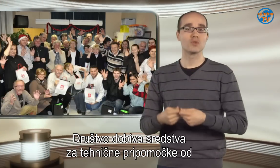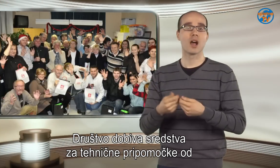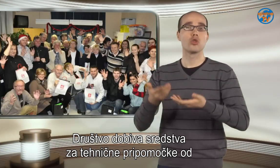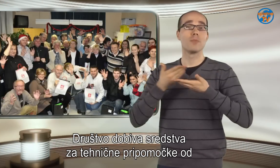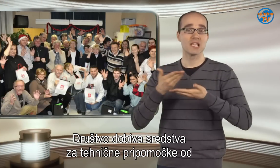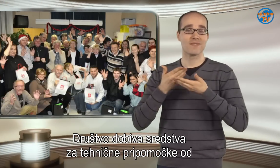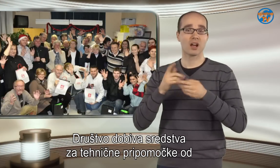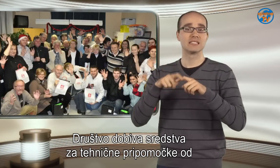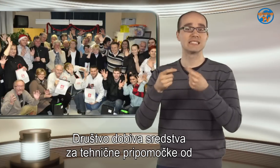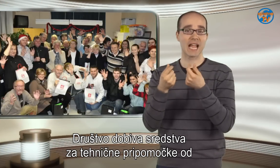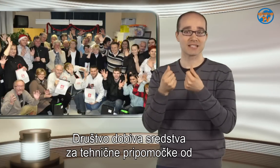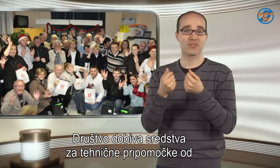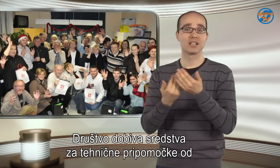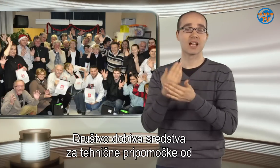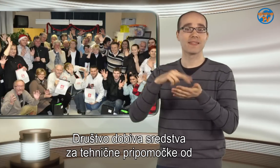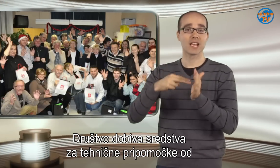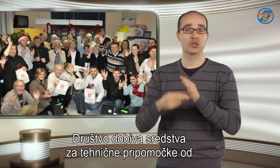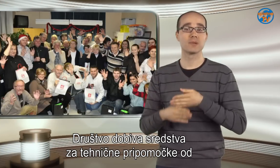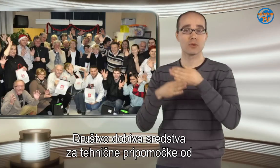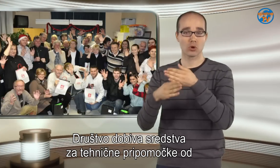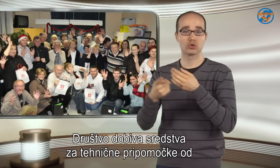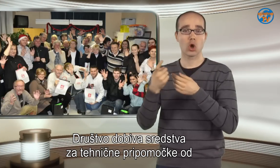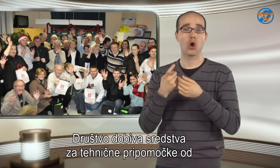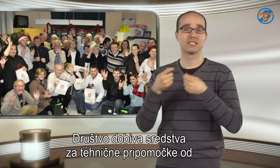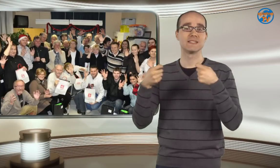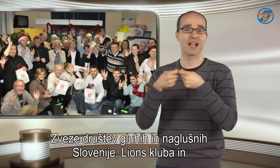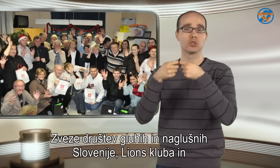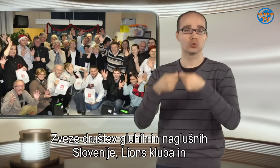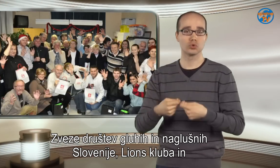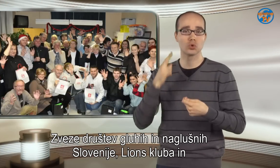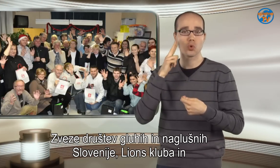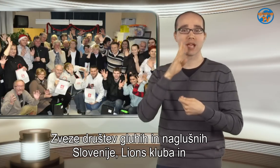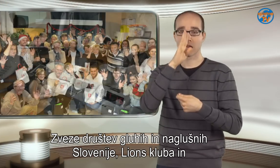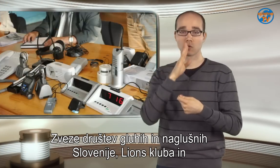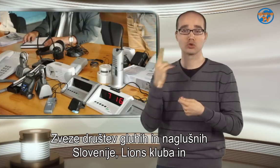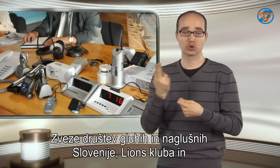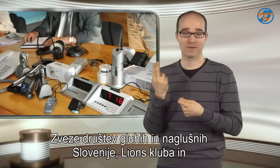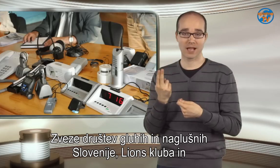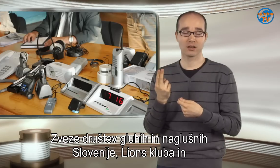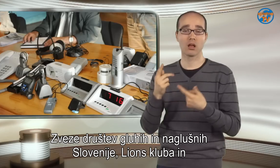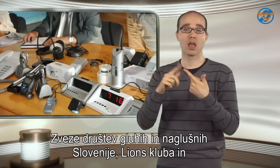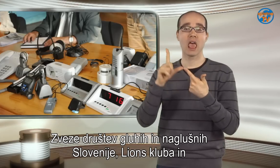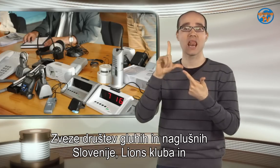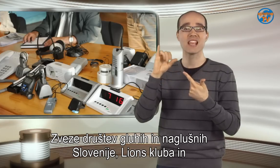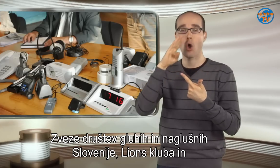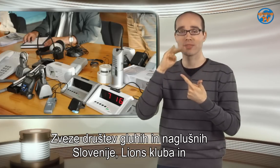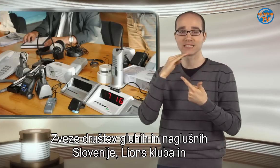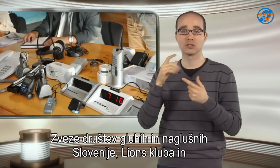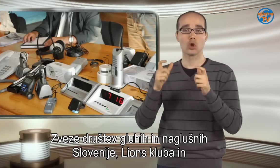Društvo dobiva sredstva za tehnične pripomočke od Zveze društev gluhih in naglušnih Slovenije, Lions kluba